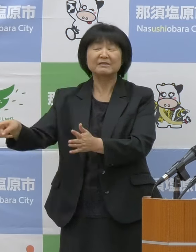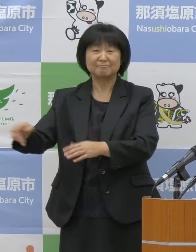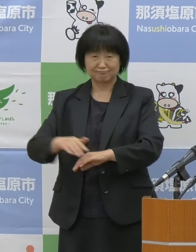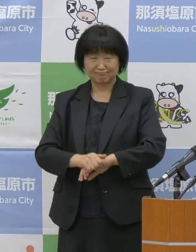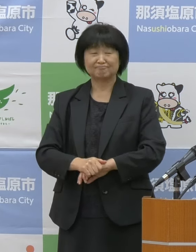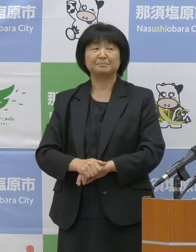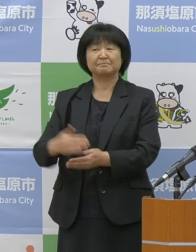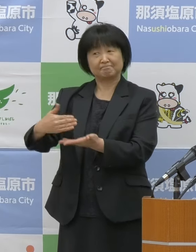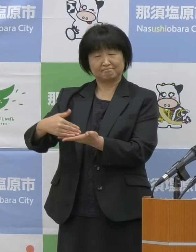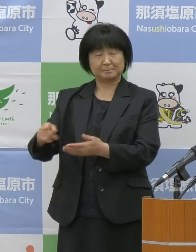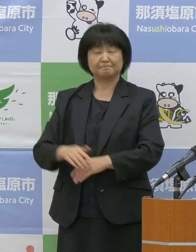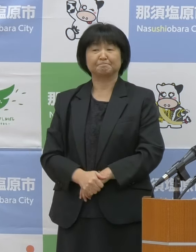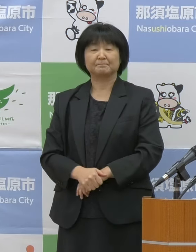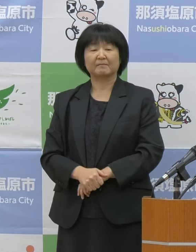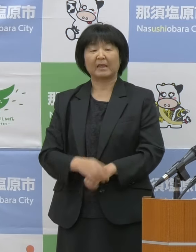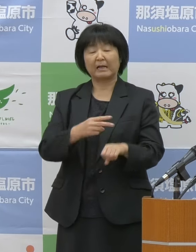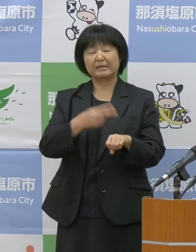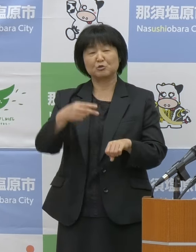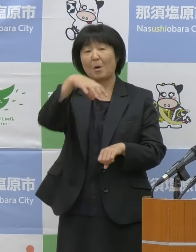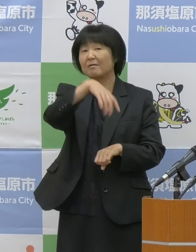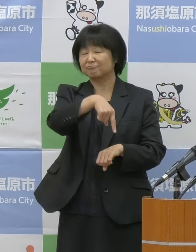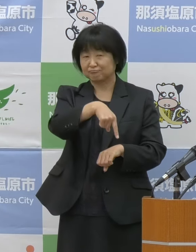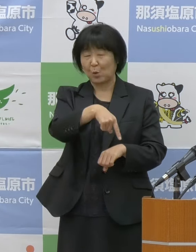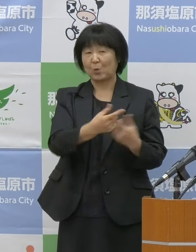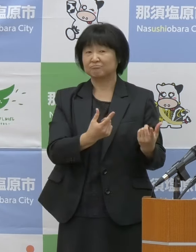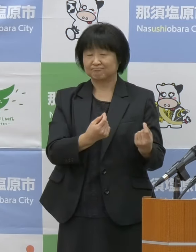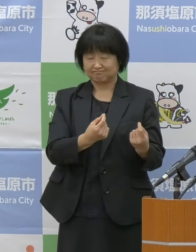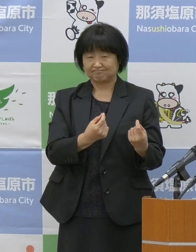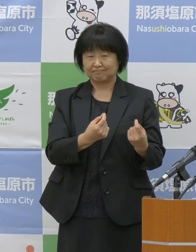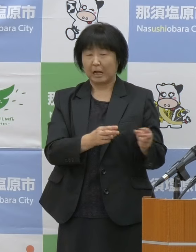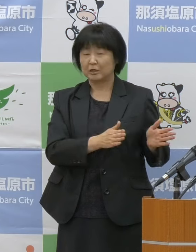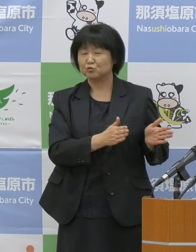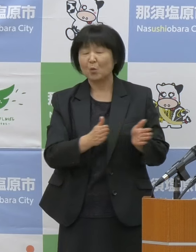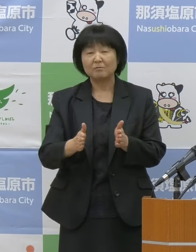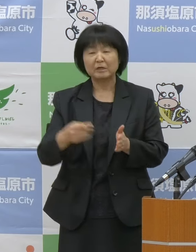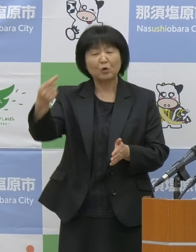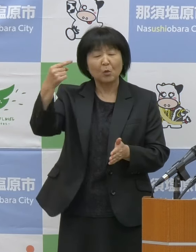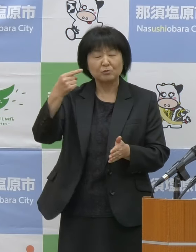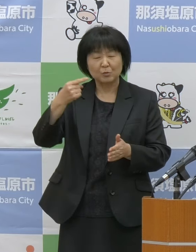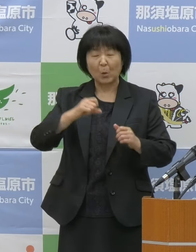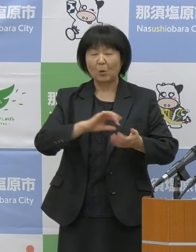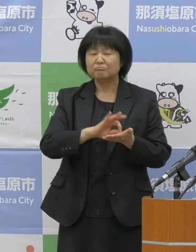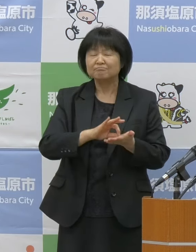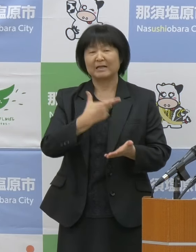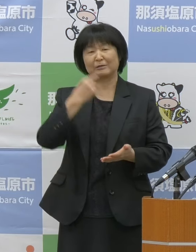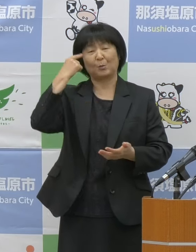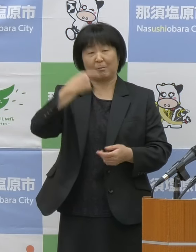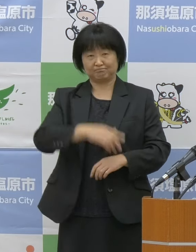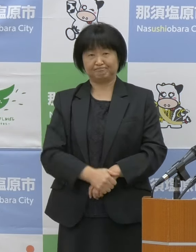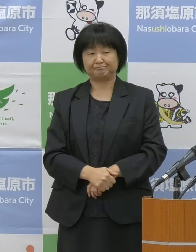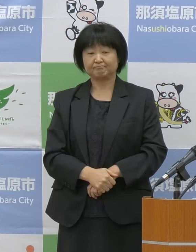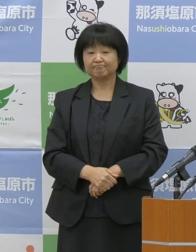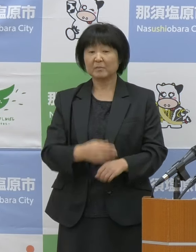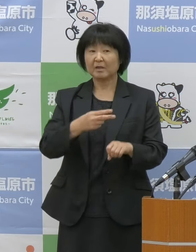して、やはりですね、那須塩原でもそうした備え、教訓を生かしていきたいと思っています。那須塩原